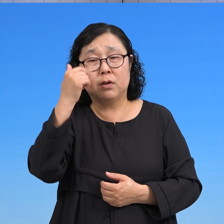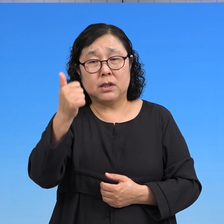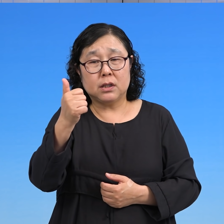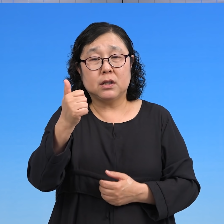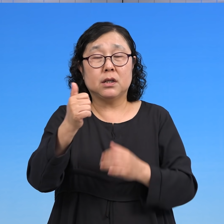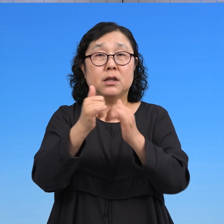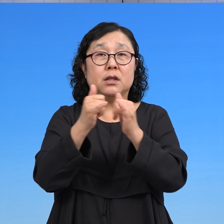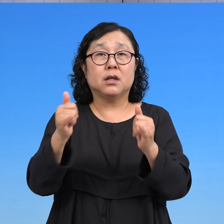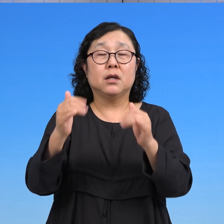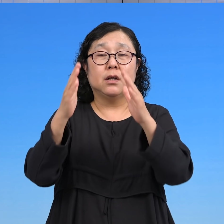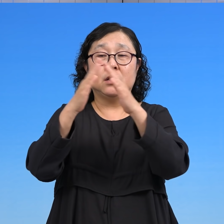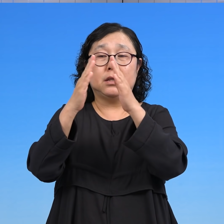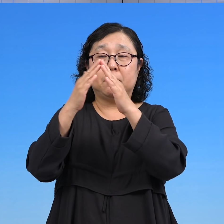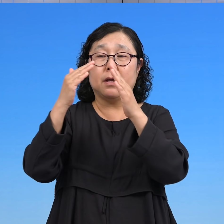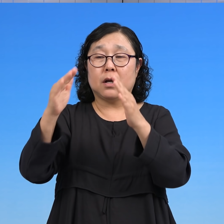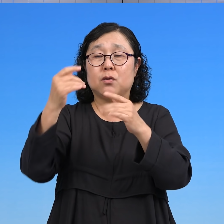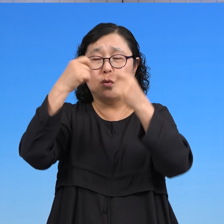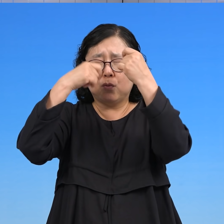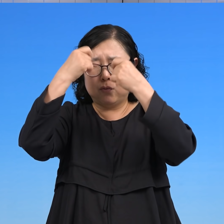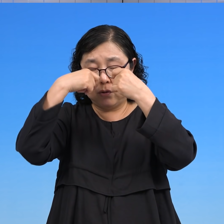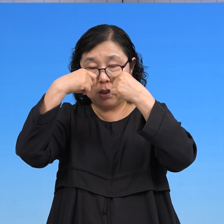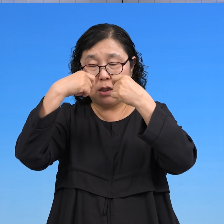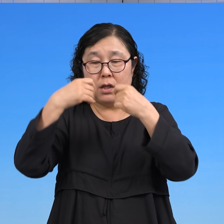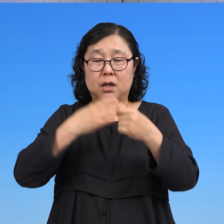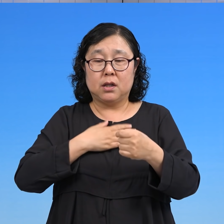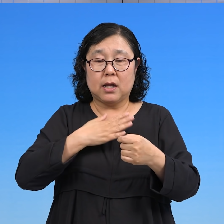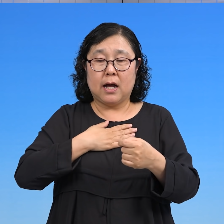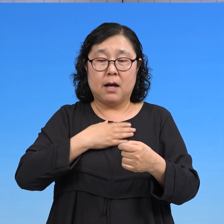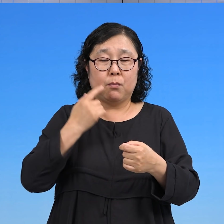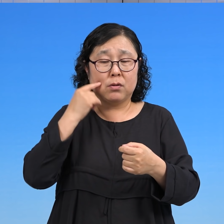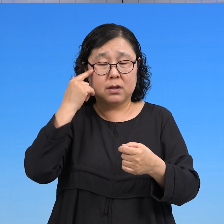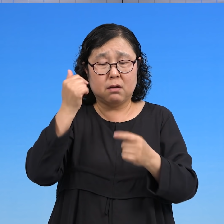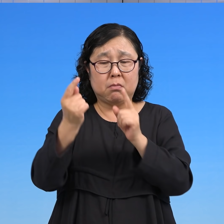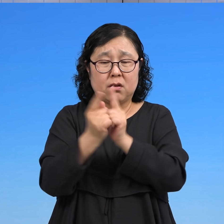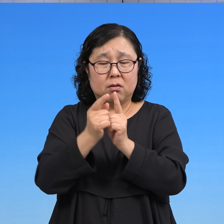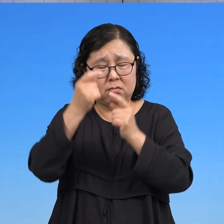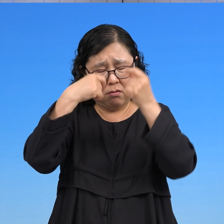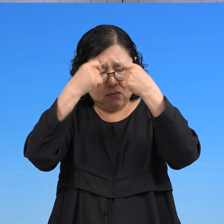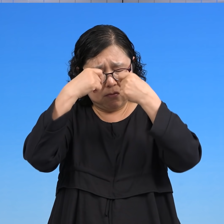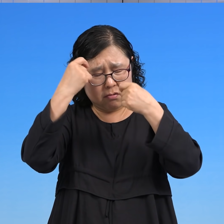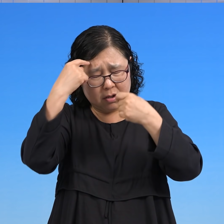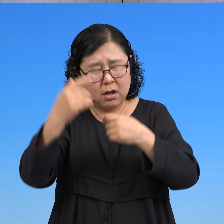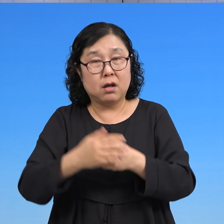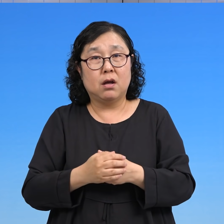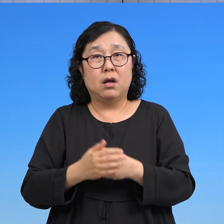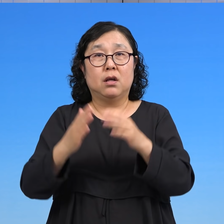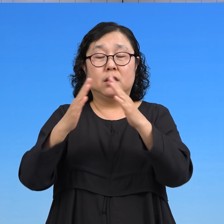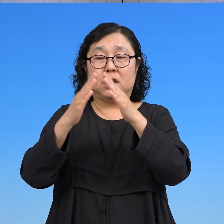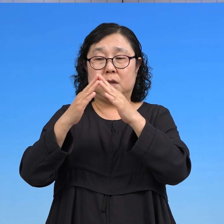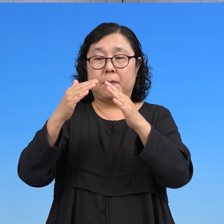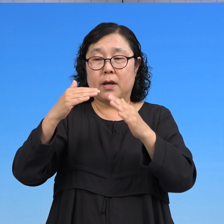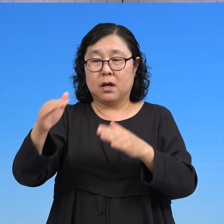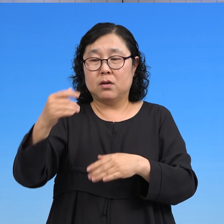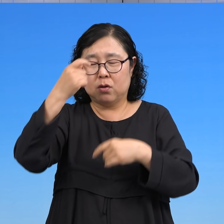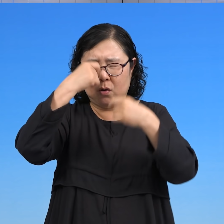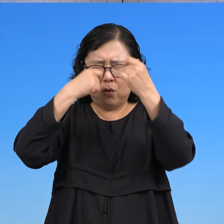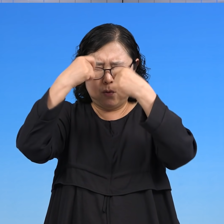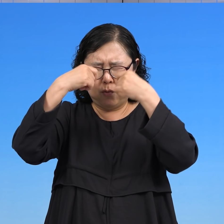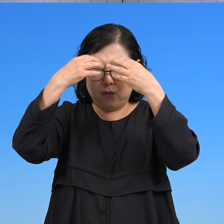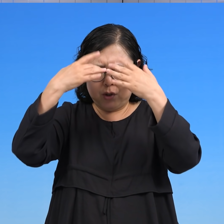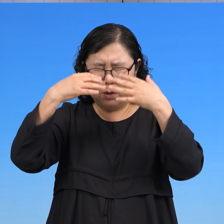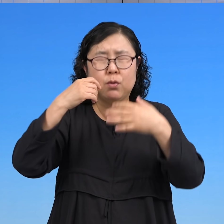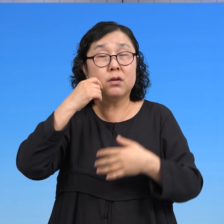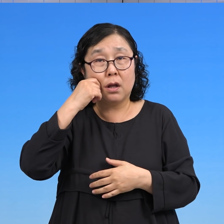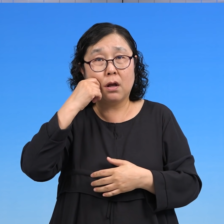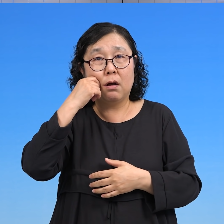왜 아버지들이 그 집에 가서 우시지 왜 저한테 와서 울다 가세요? 집에 가서 우는 거가 접수가